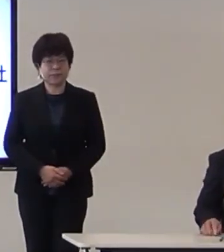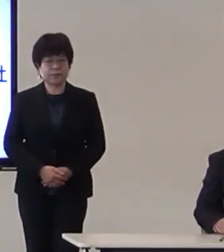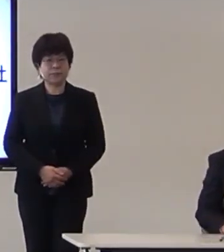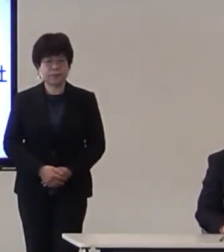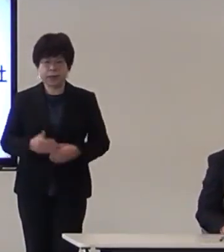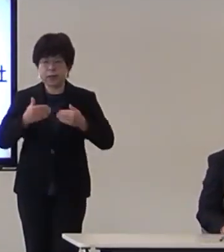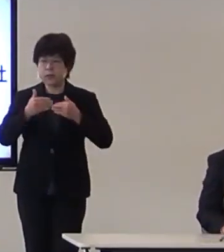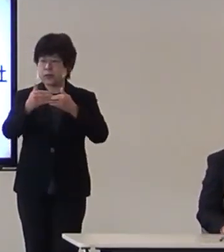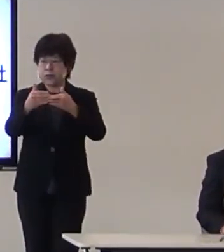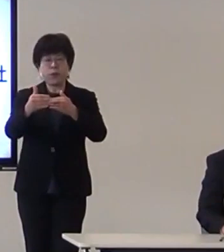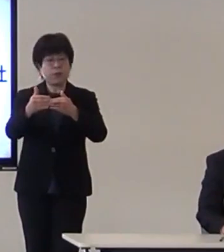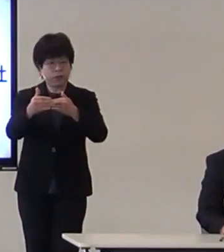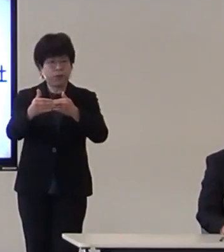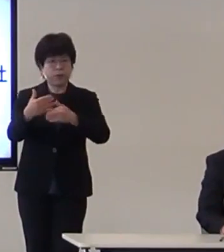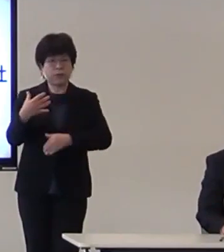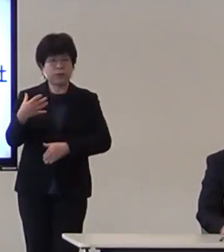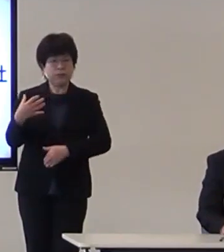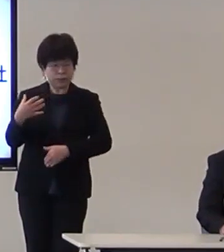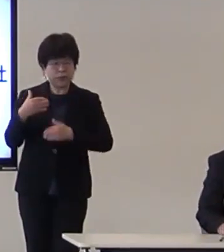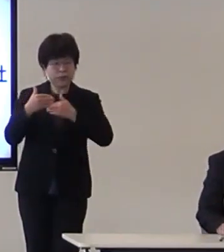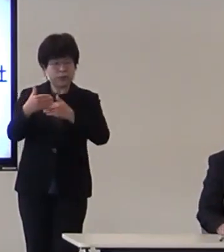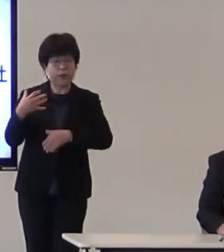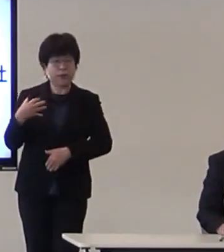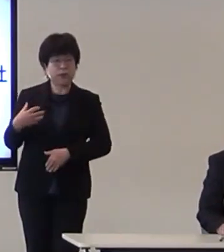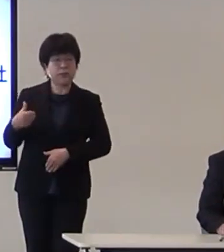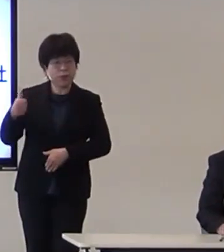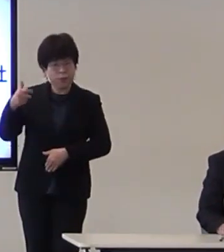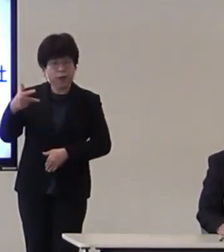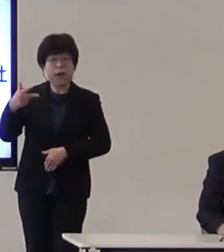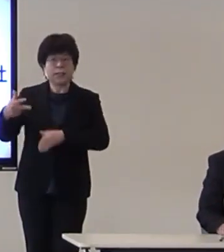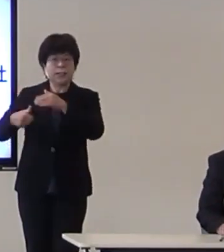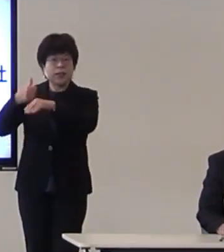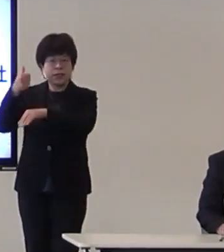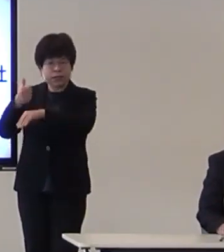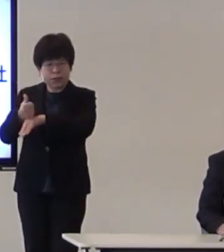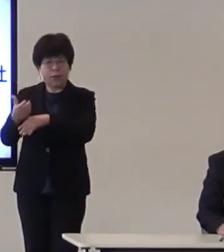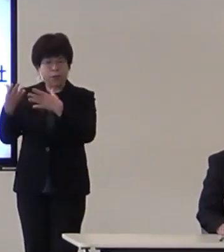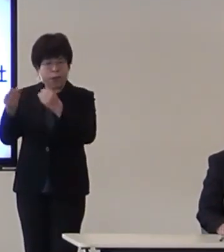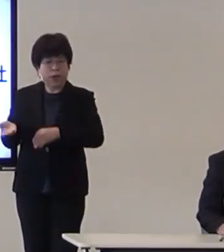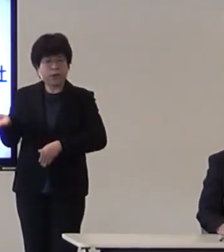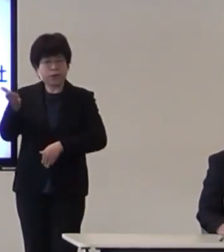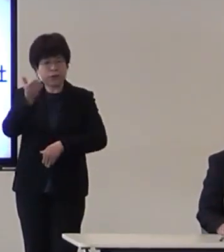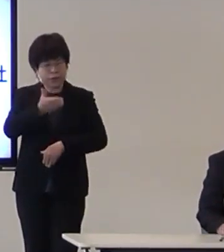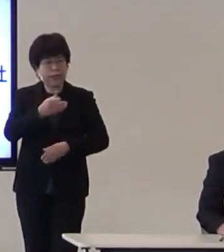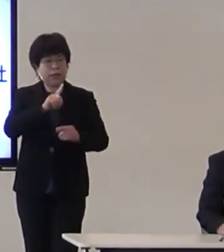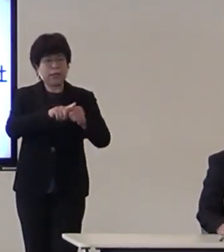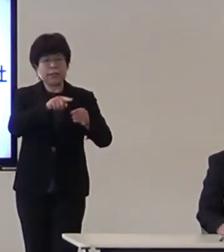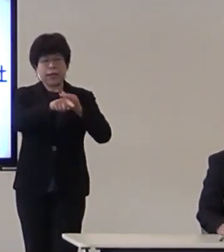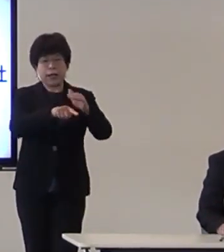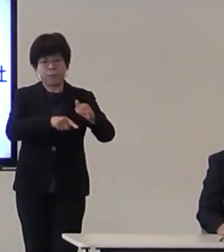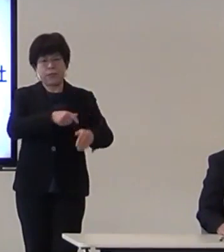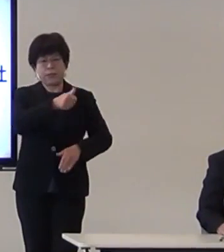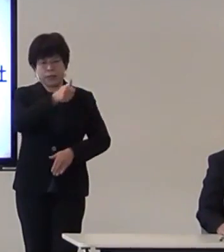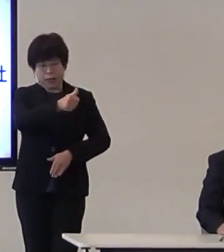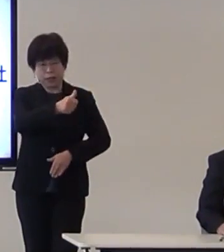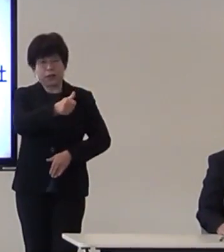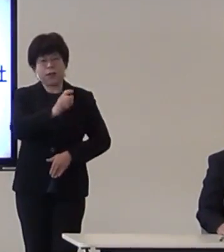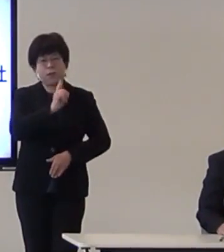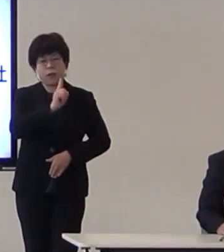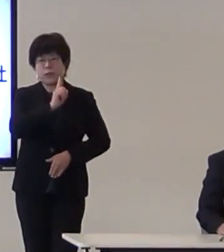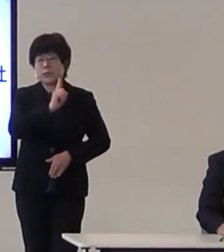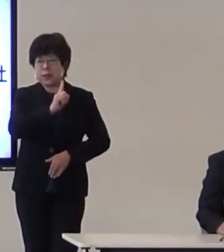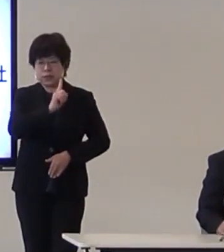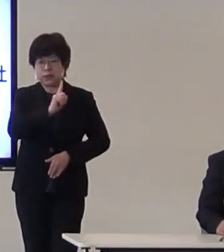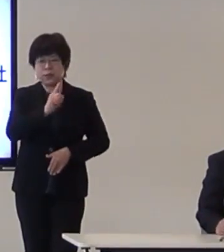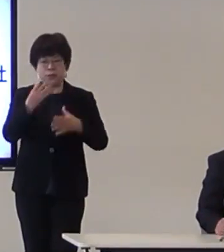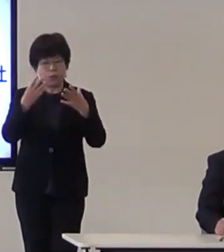進行につきましては樋口市長、中村 CEO 様の順によりまして、それぞれ本件について発表をしていただきましてから、